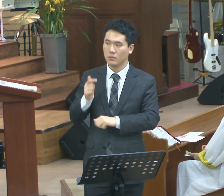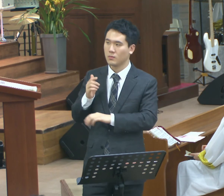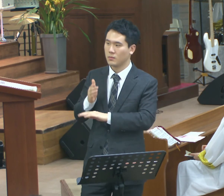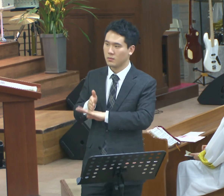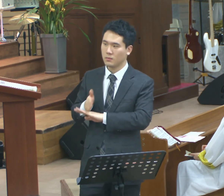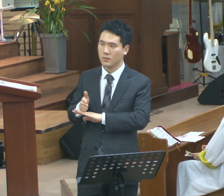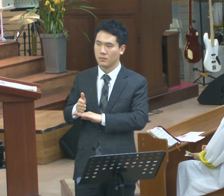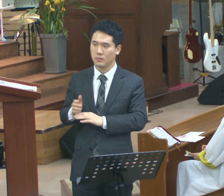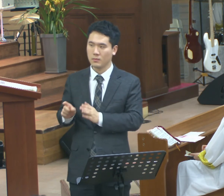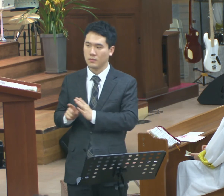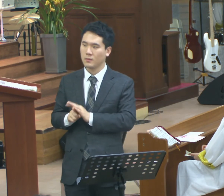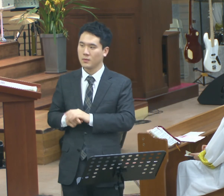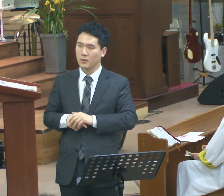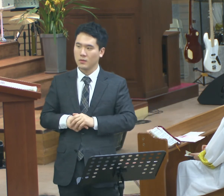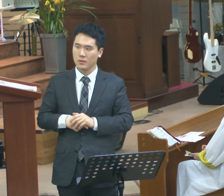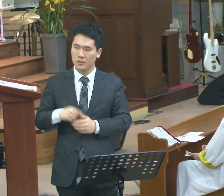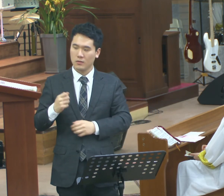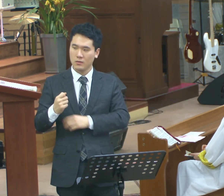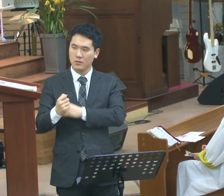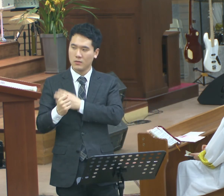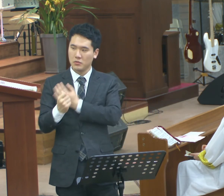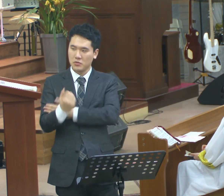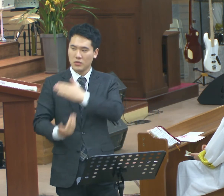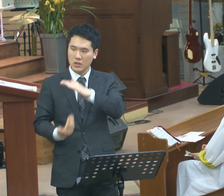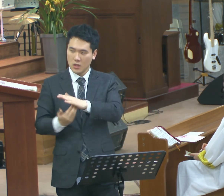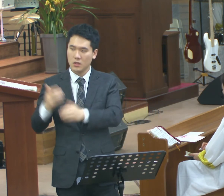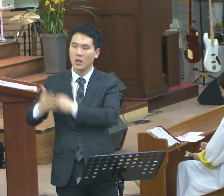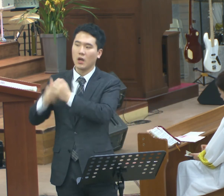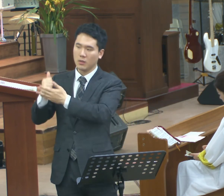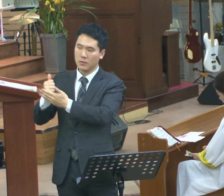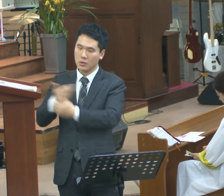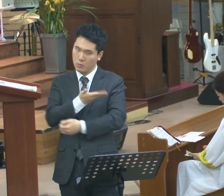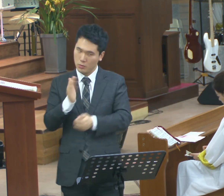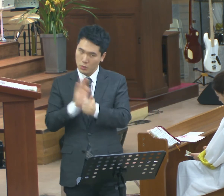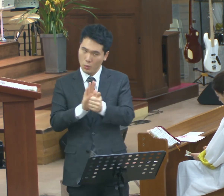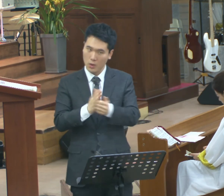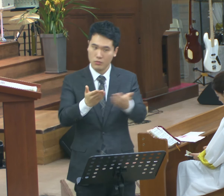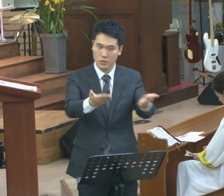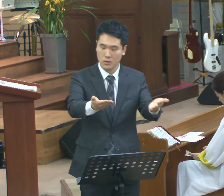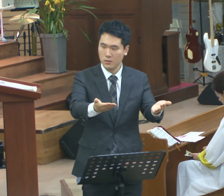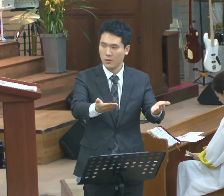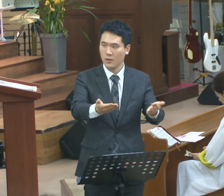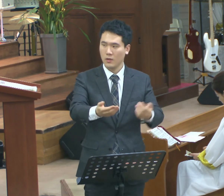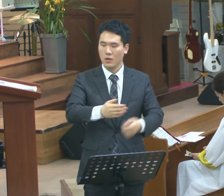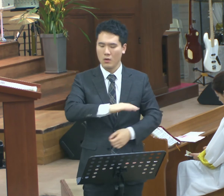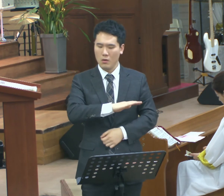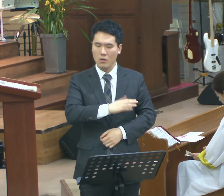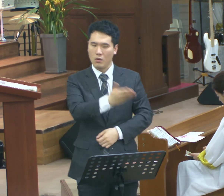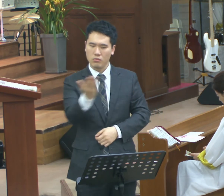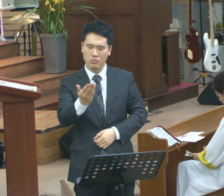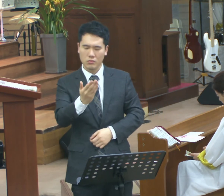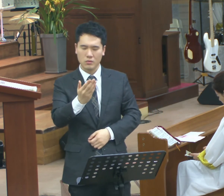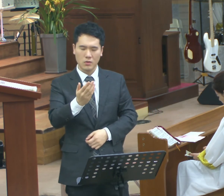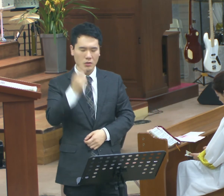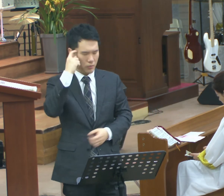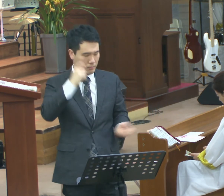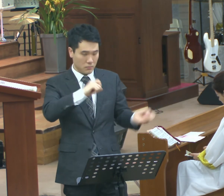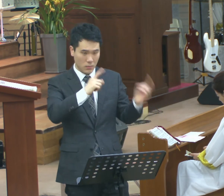전능하신 그분이 도우실 때는 여러분이 상상하는 그 이상의 도움으로 주실 때 여러분이 정신을 잃지 말고, 네, 이럴 줄 알았습니다.